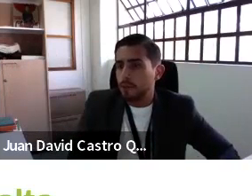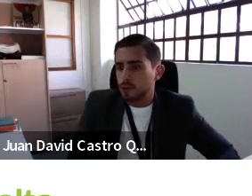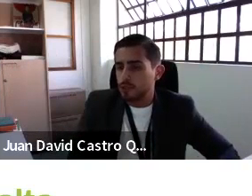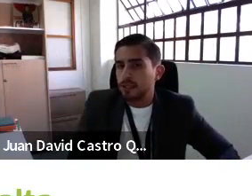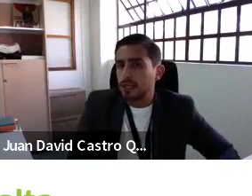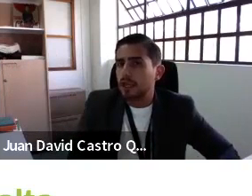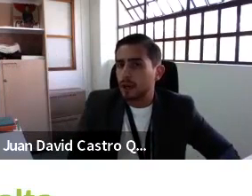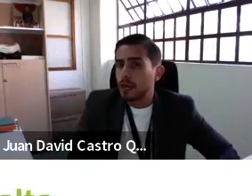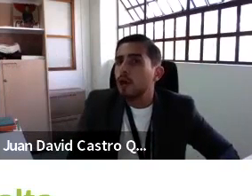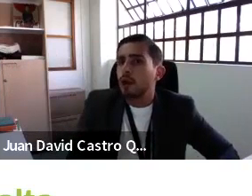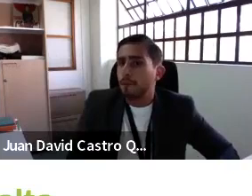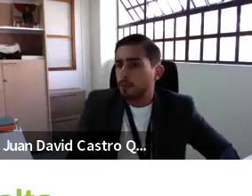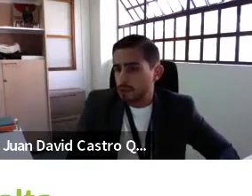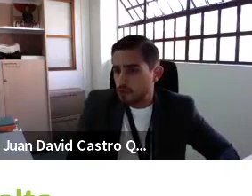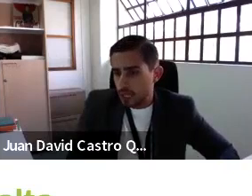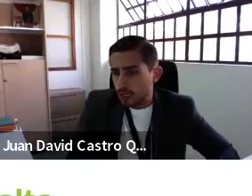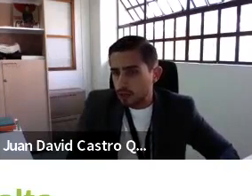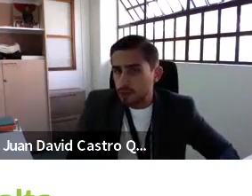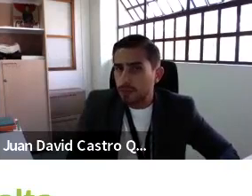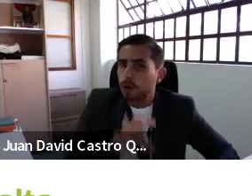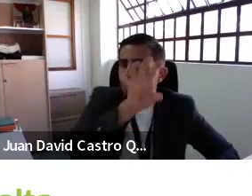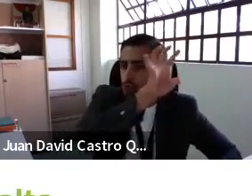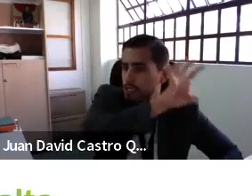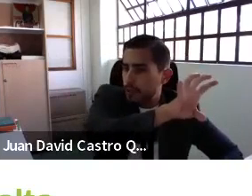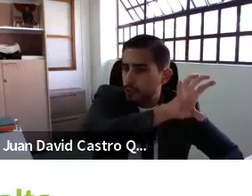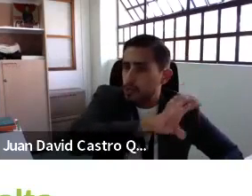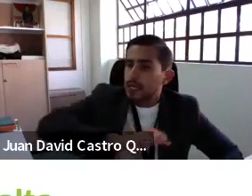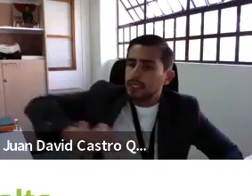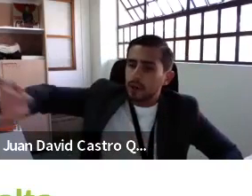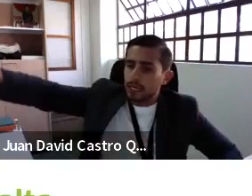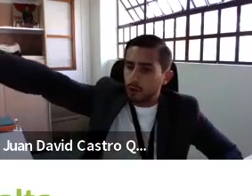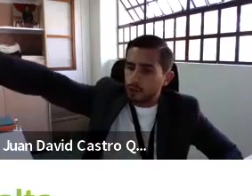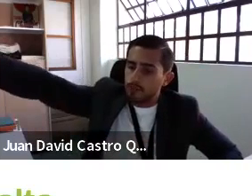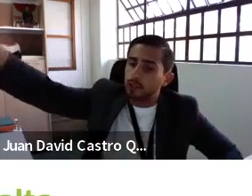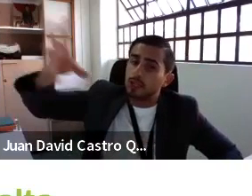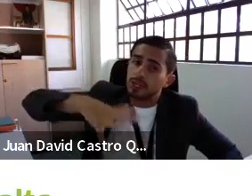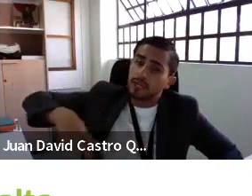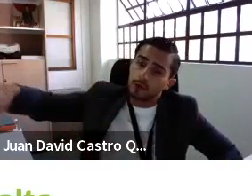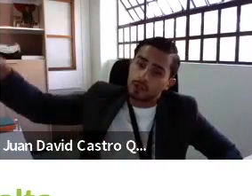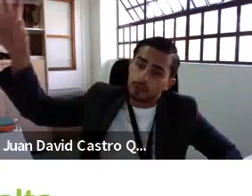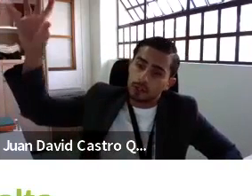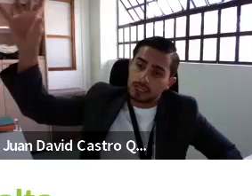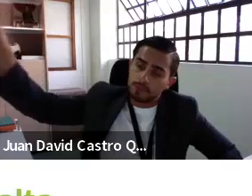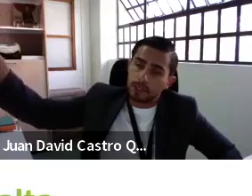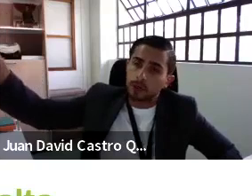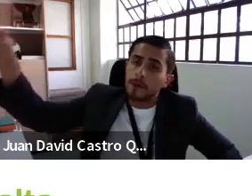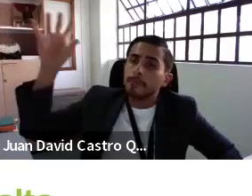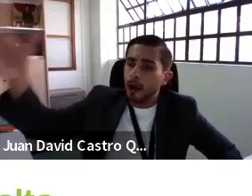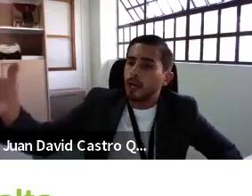a procesos que tienen que ver con la apropiación social del conocimiento y con esos expertos llevan ese conocimiento, se transfiere el conocimiento de ese experto a una